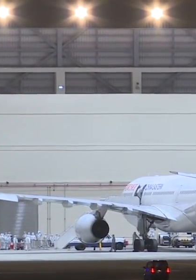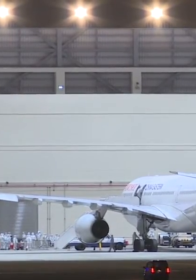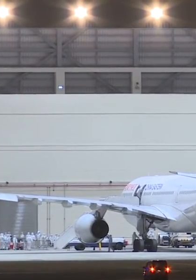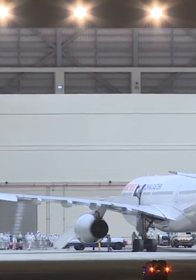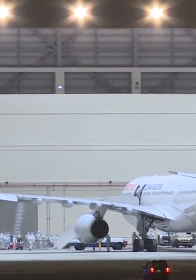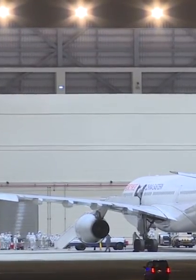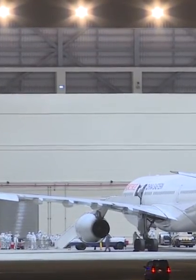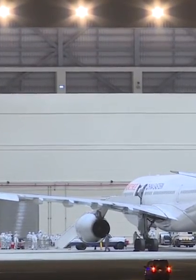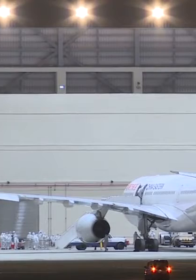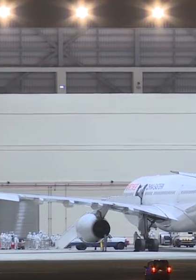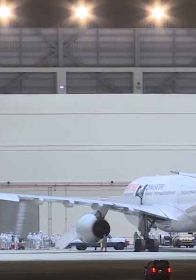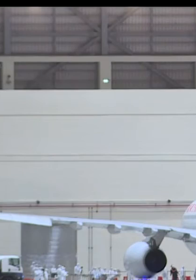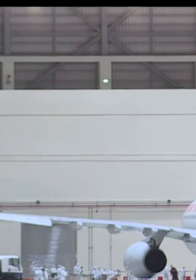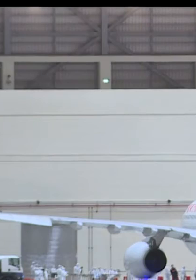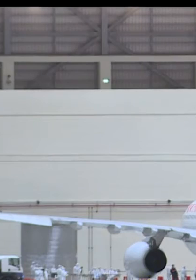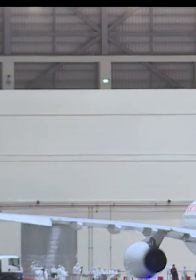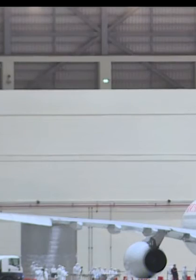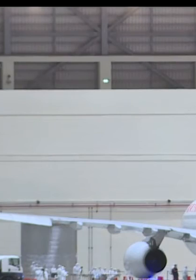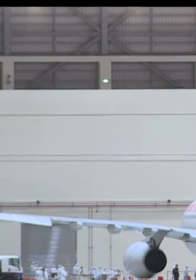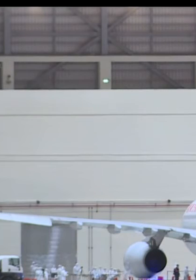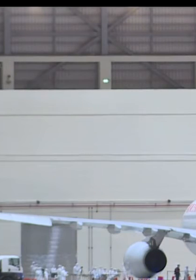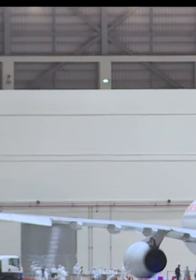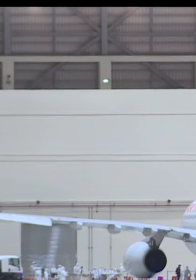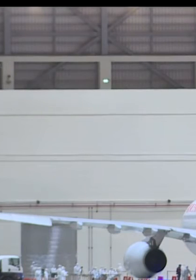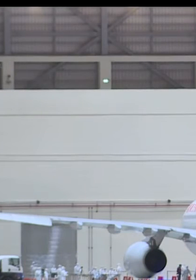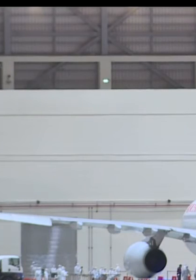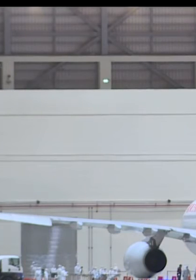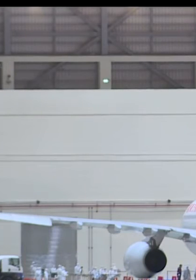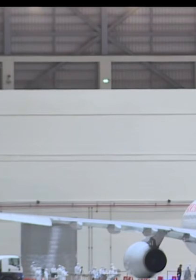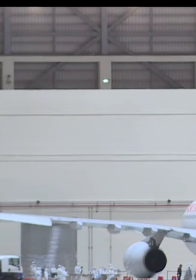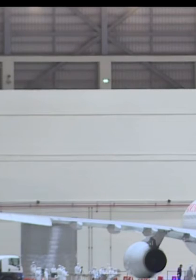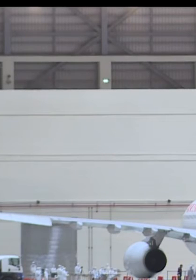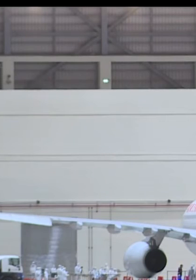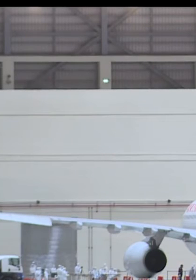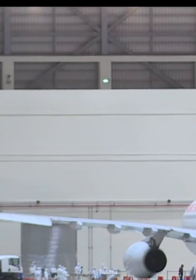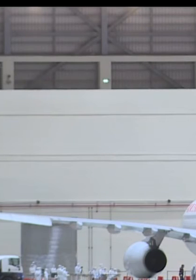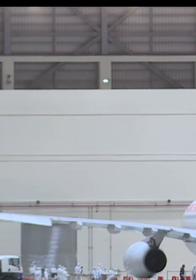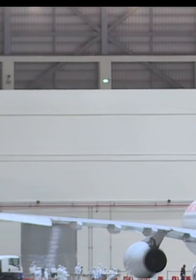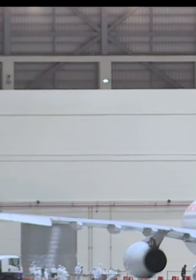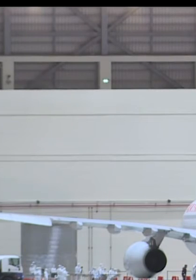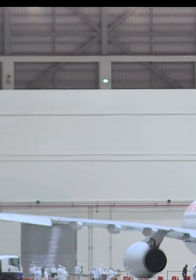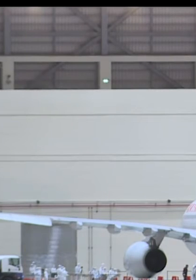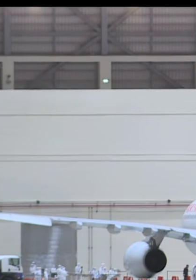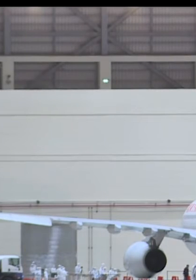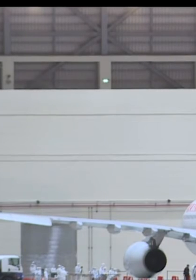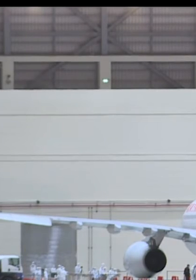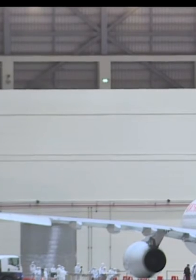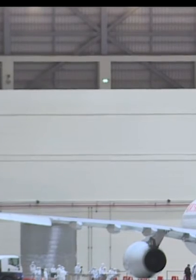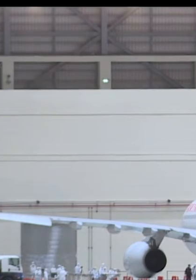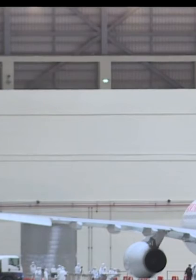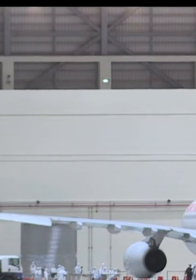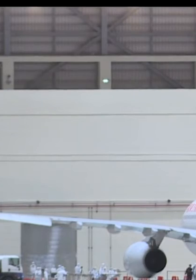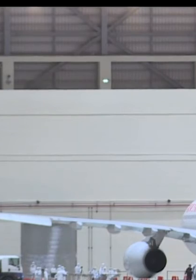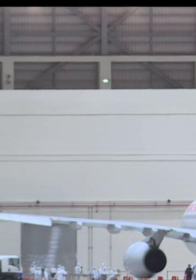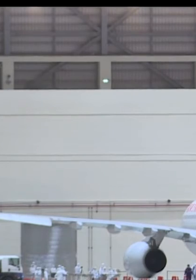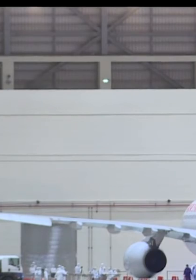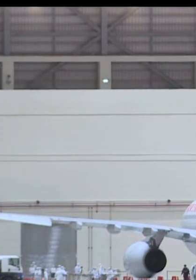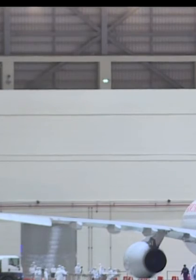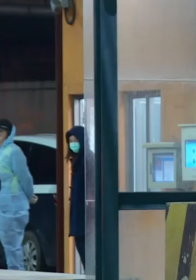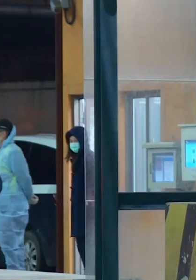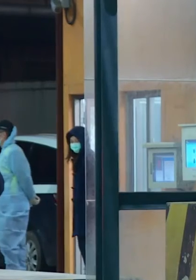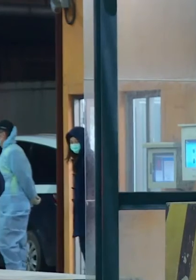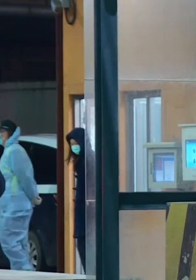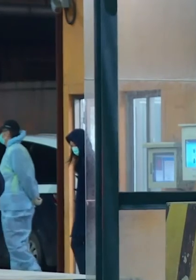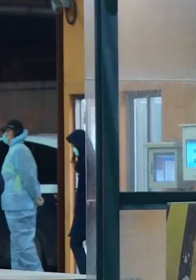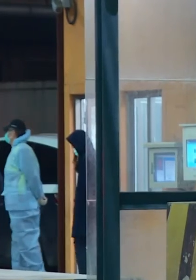检疫工作大概要3个小时，希望今天返台的两架航班可以间隔3个小时，等飞机走了，另一架再进入机棚继续处理。